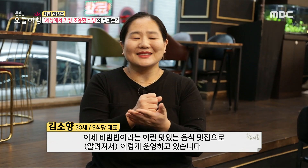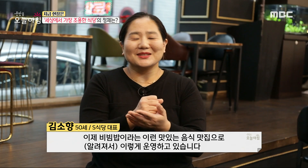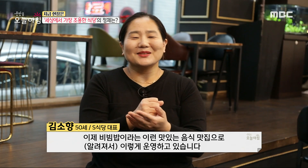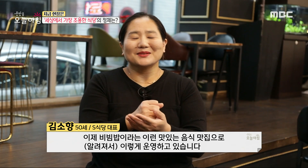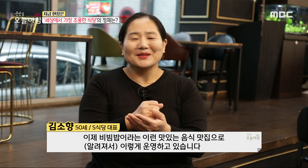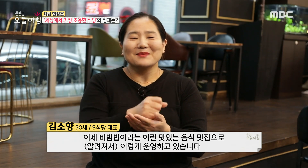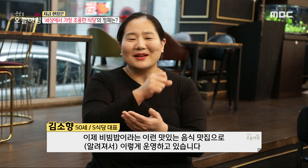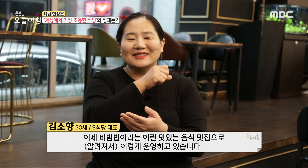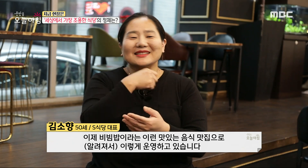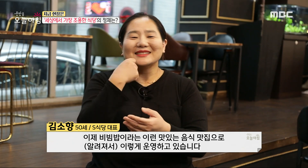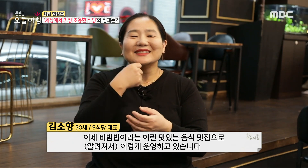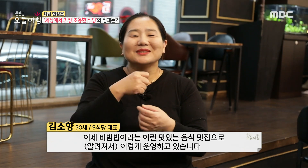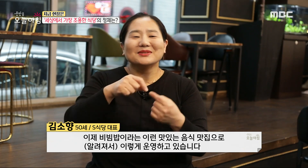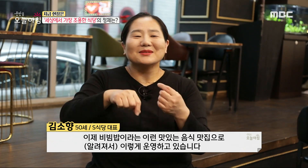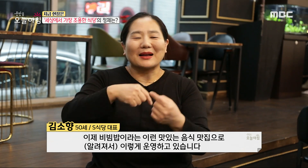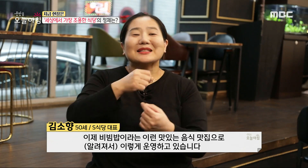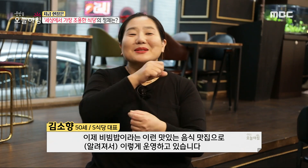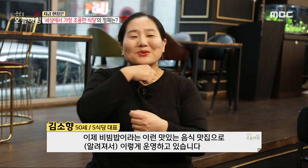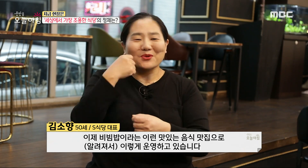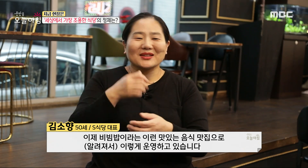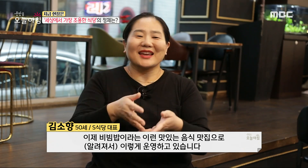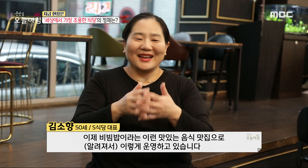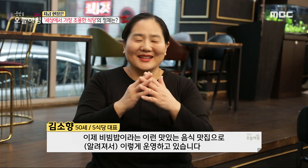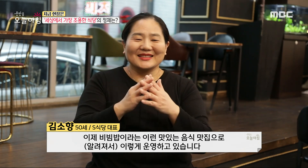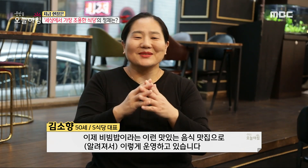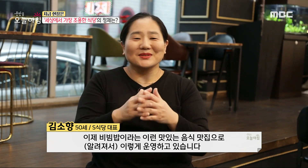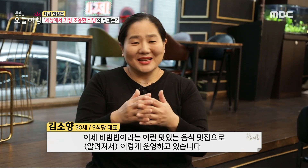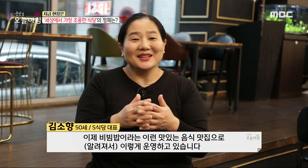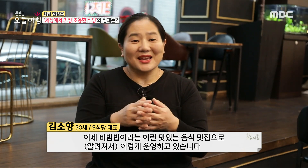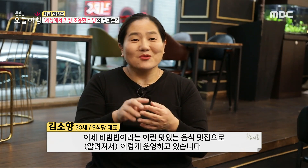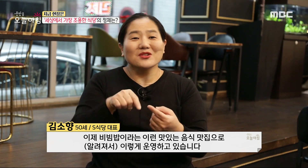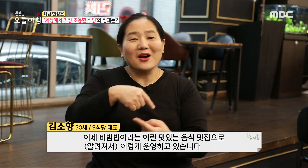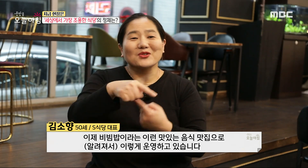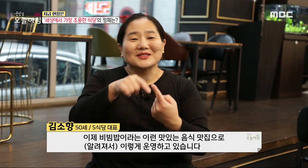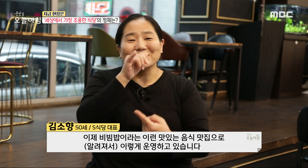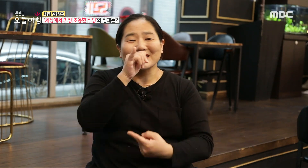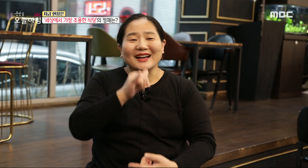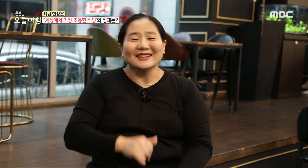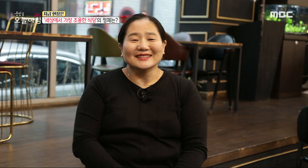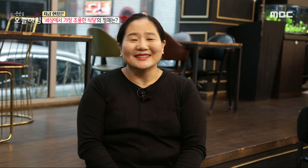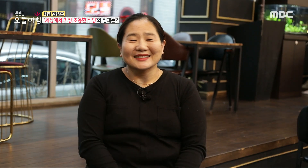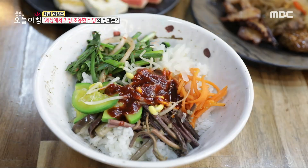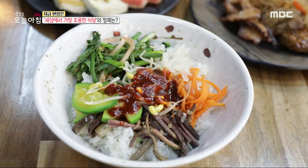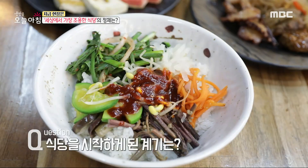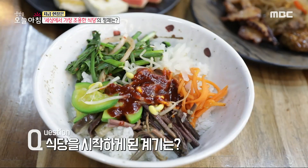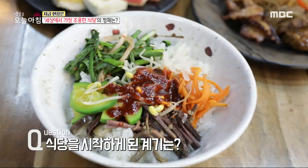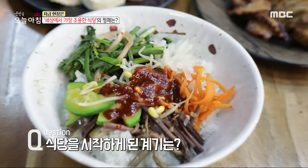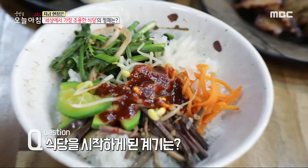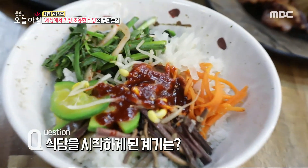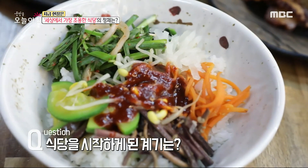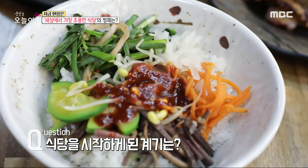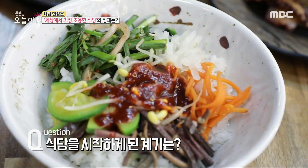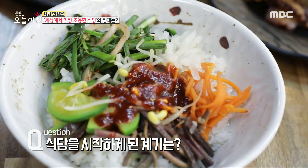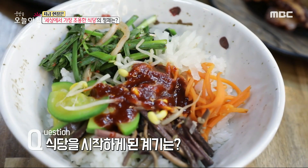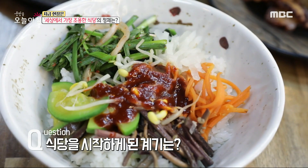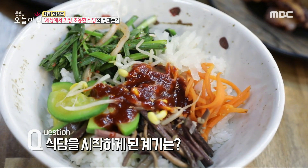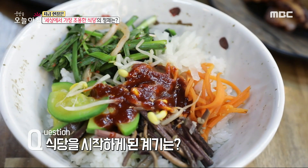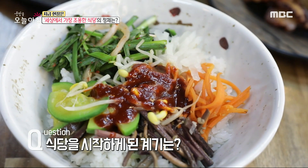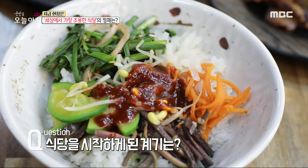이런 맛있는 음식 맛집으로 이렇게 지금 이제 이렇게 운영하고 있습니다. 함께 어우러져 조화로운 맛을 내는